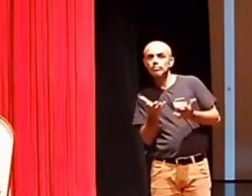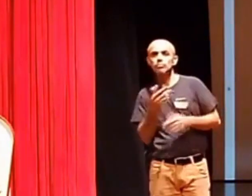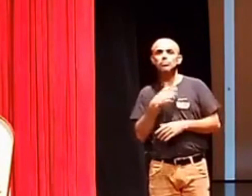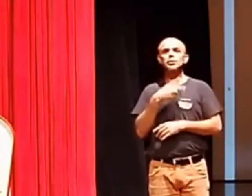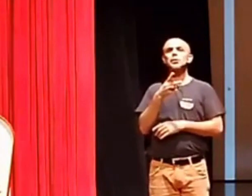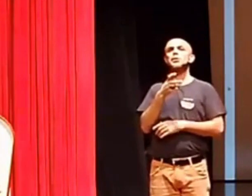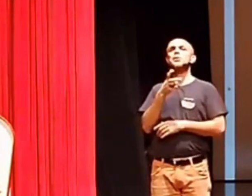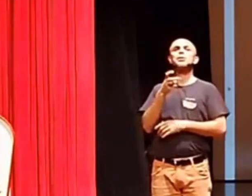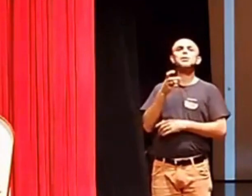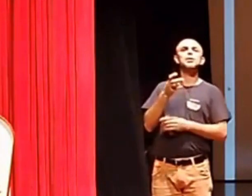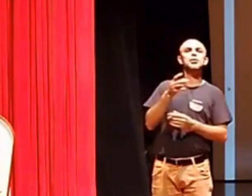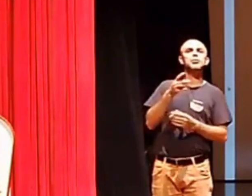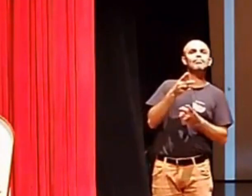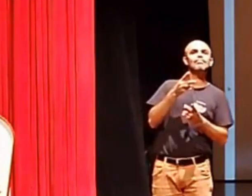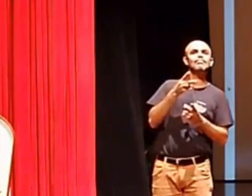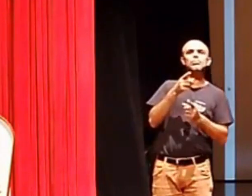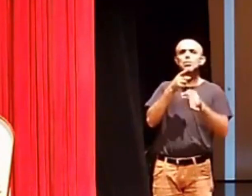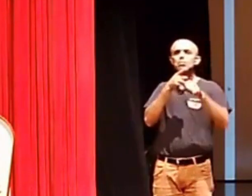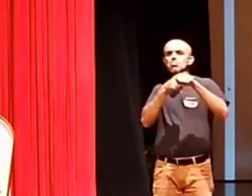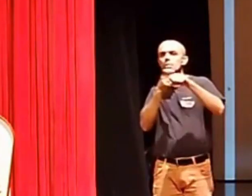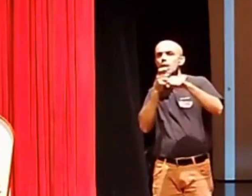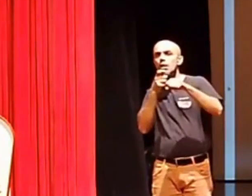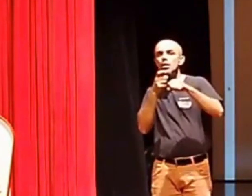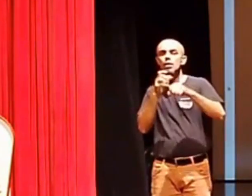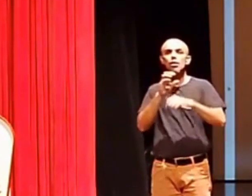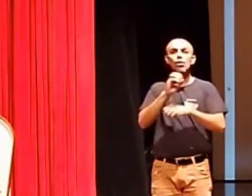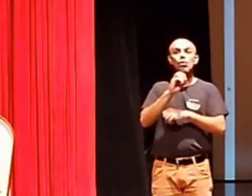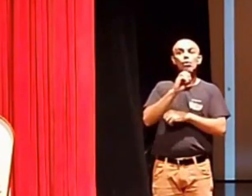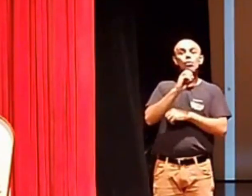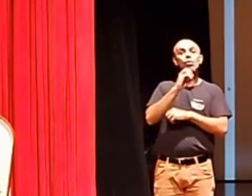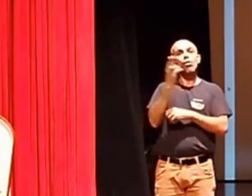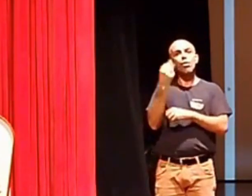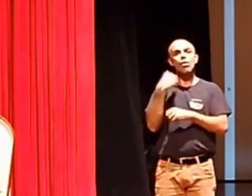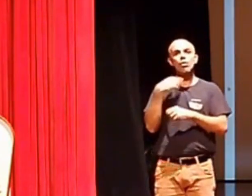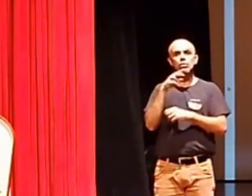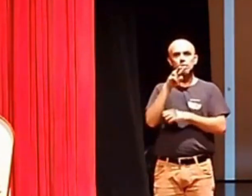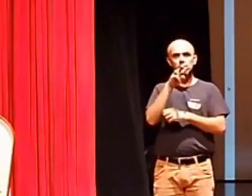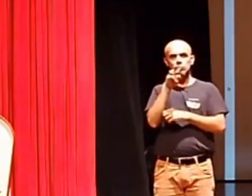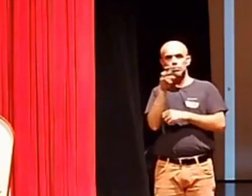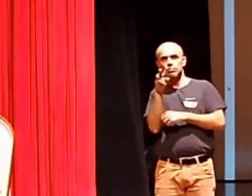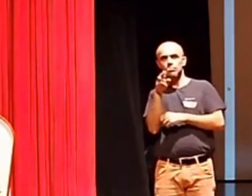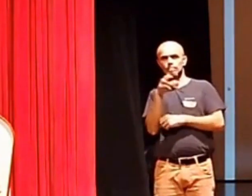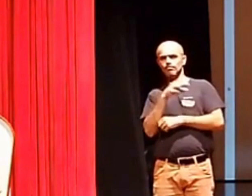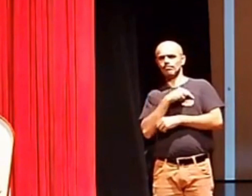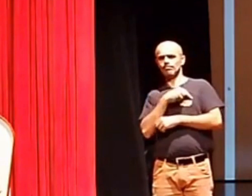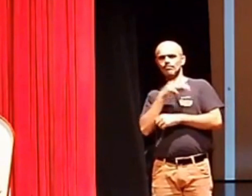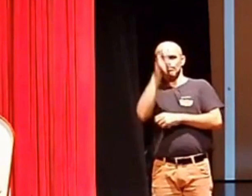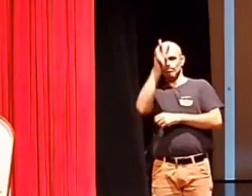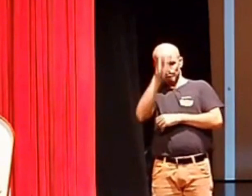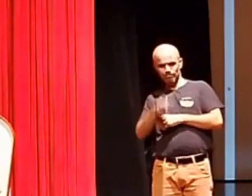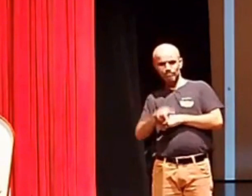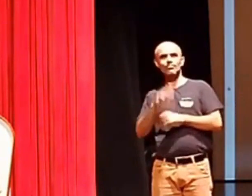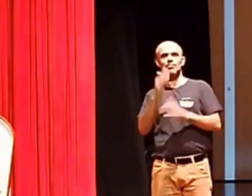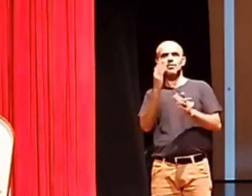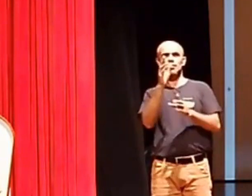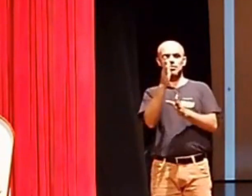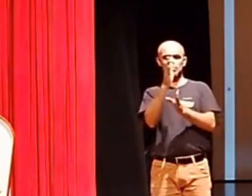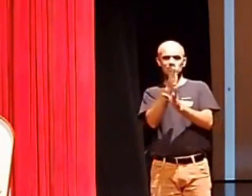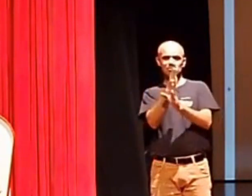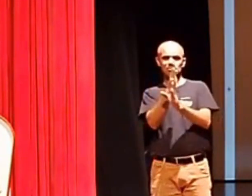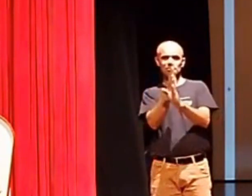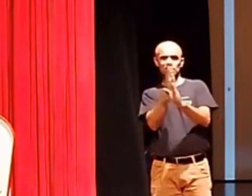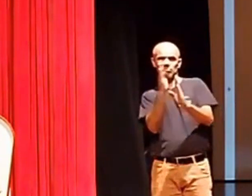leve, não vai estar tão perceptível, e outras vezes de forma mais visível, de forma mais clara.